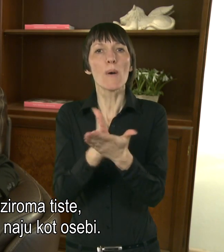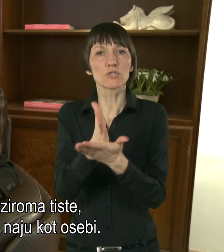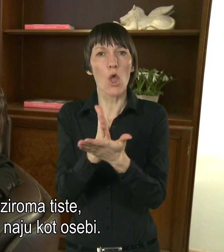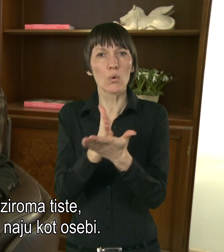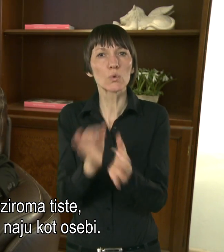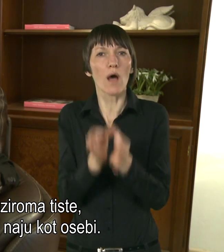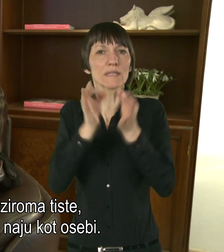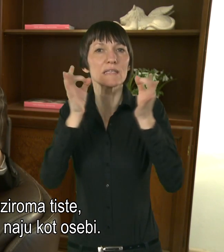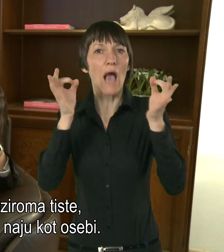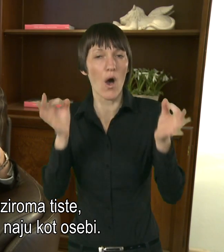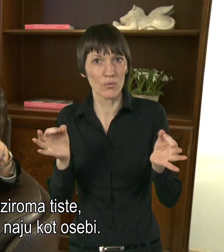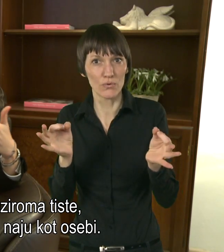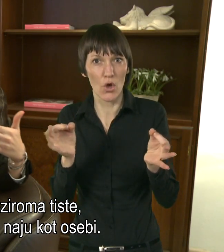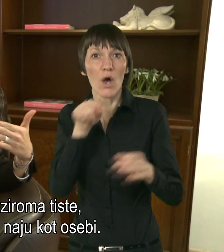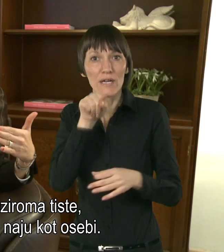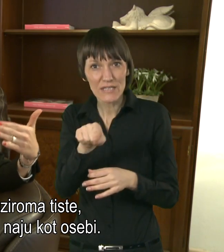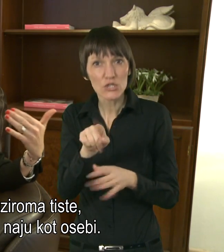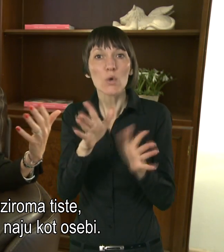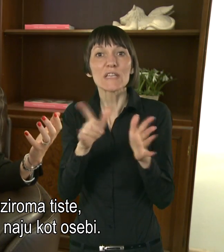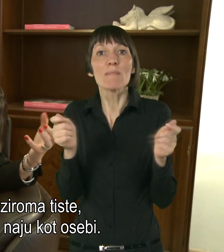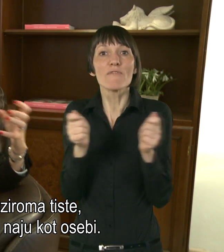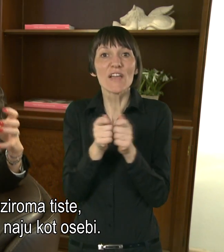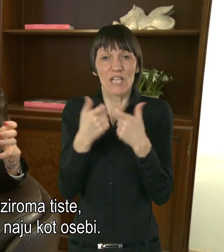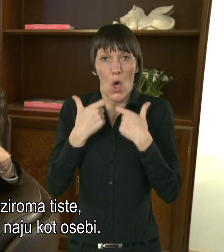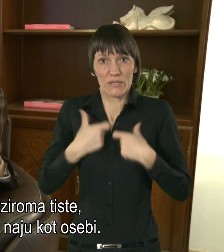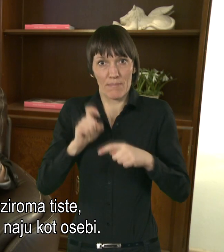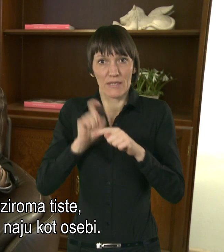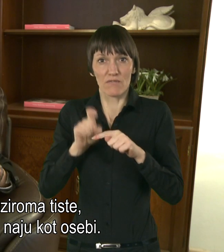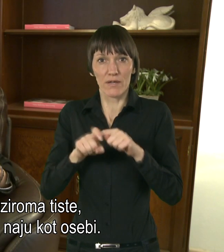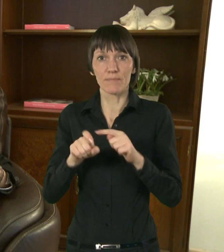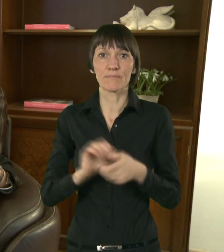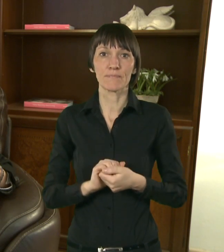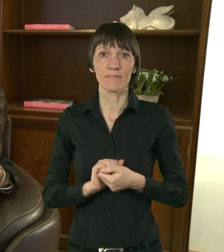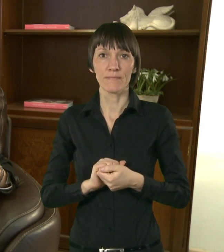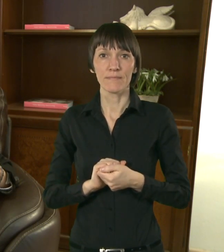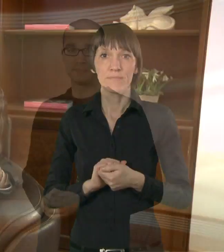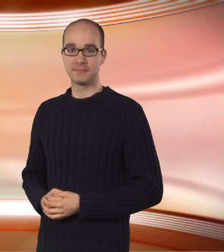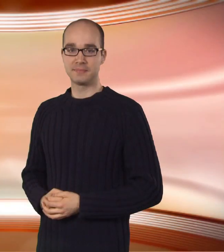poslovnih oziroma tistih, ki so in se ne tičejo naju kot osebi.